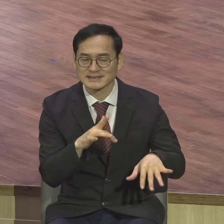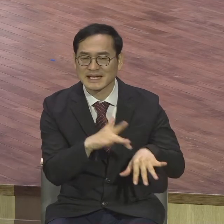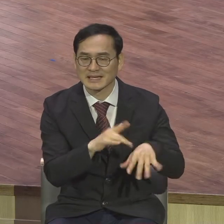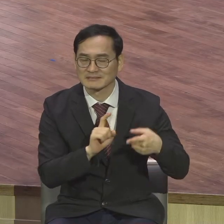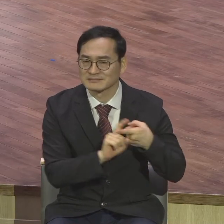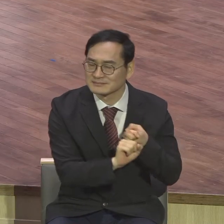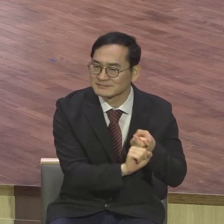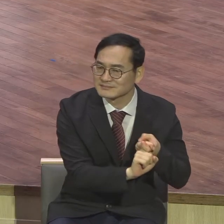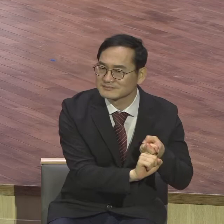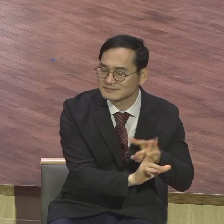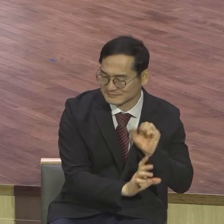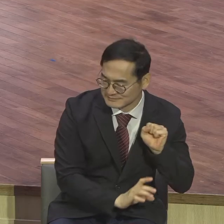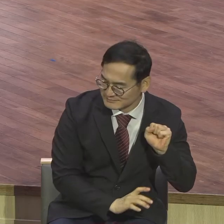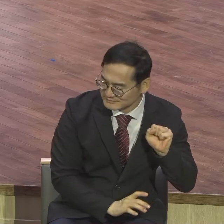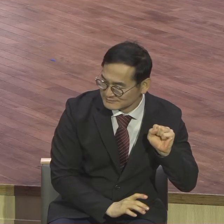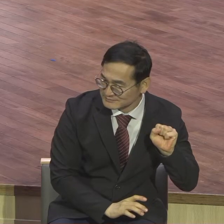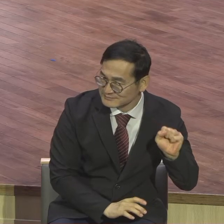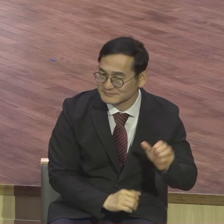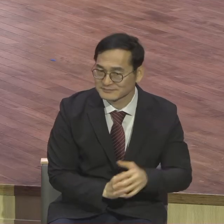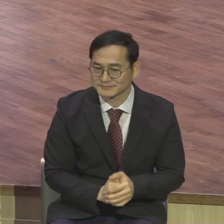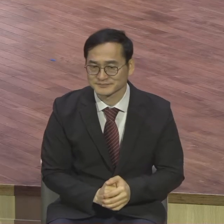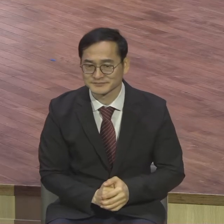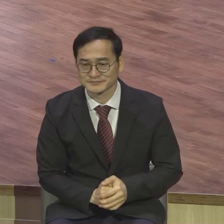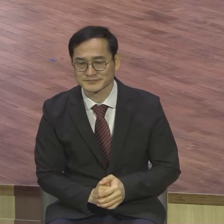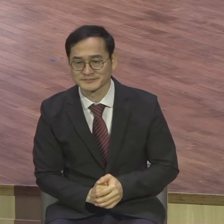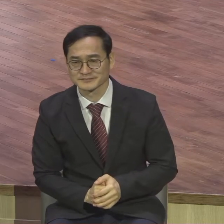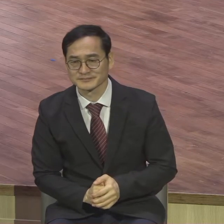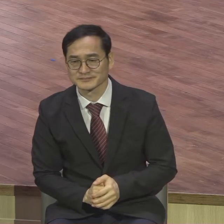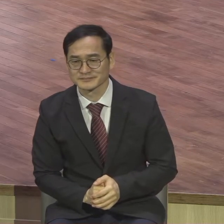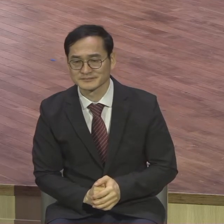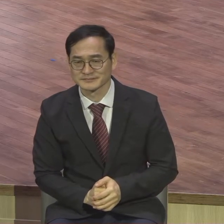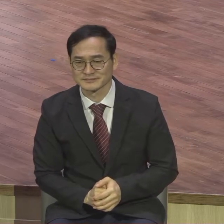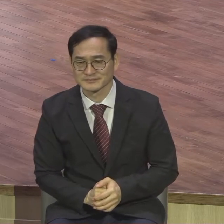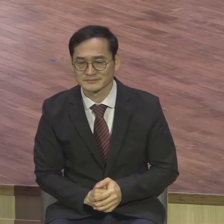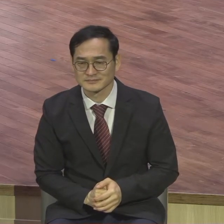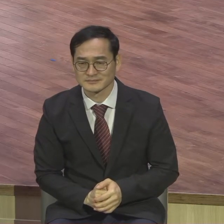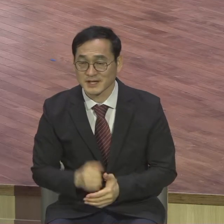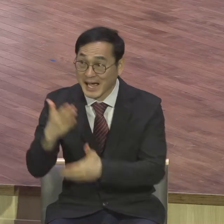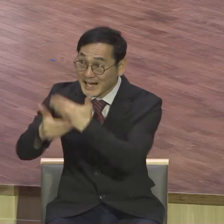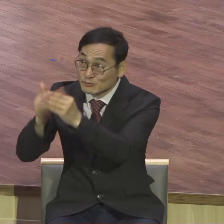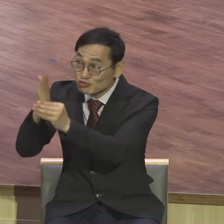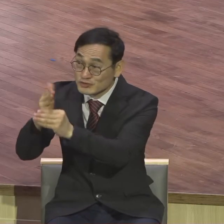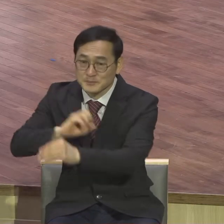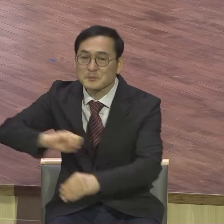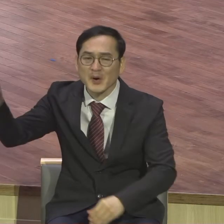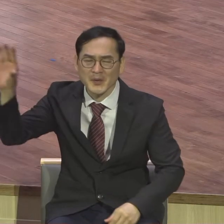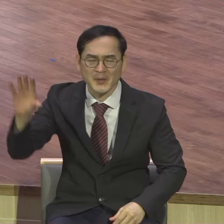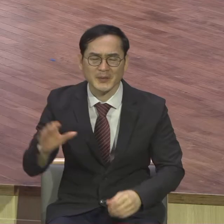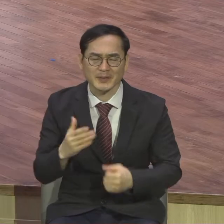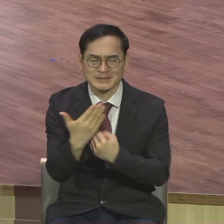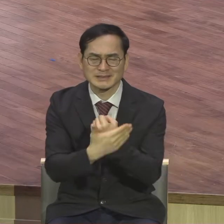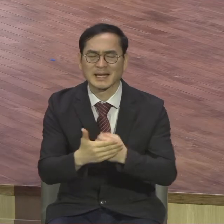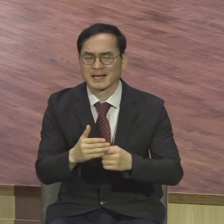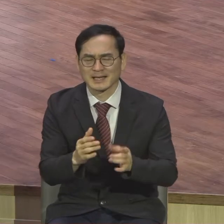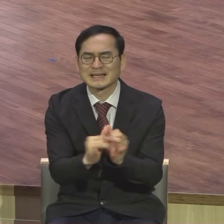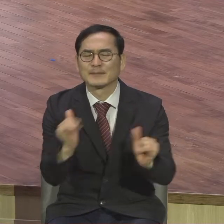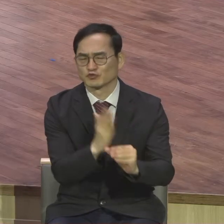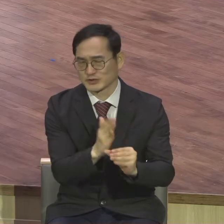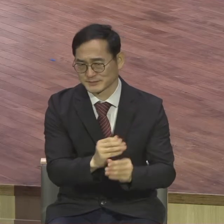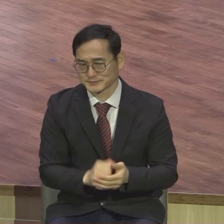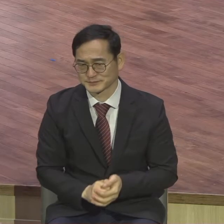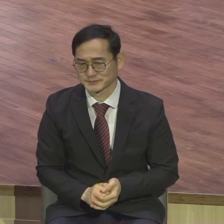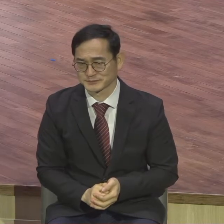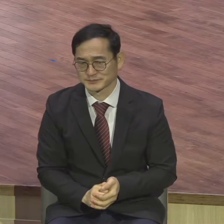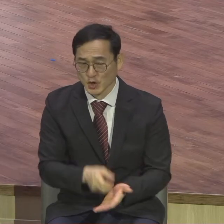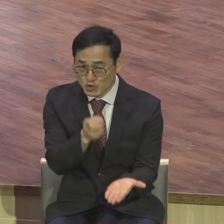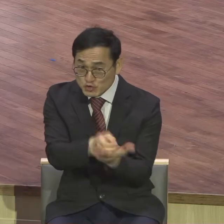은혜 놓치면 어떻게 돼요? 인본주의. 잔머리 굴리는 인본주의. 그리고 율법주의. 남 정죄하고